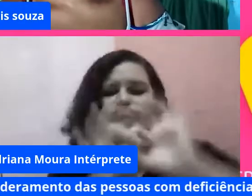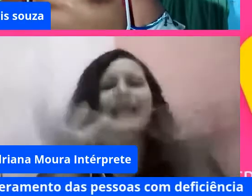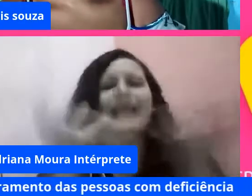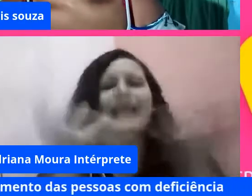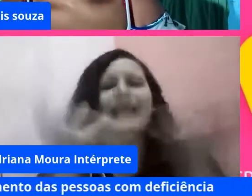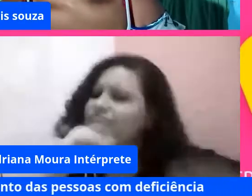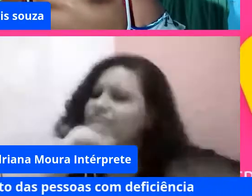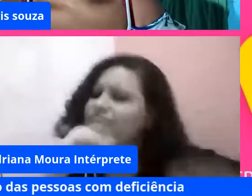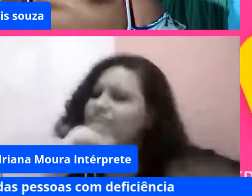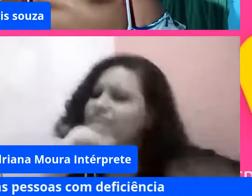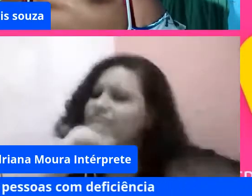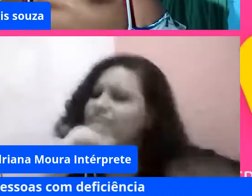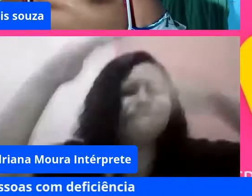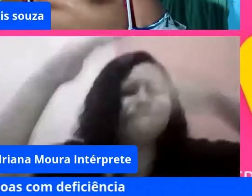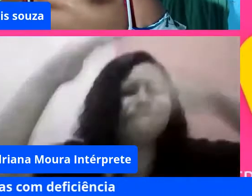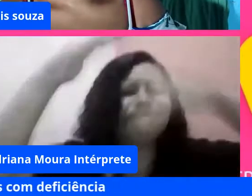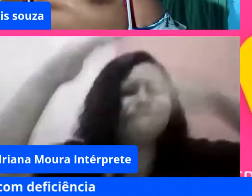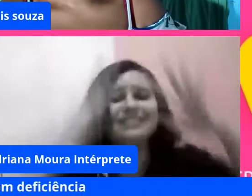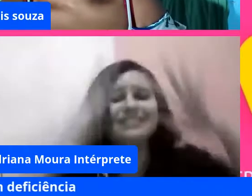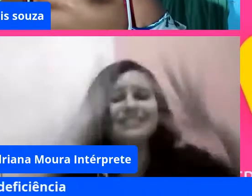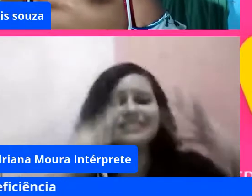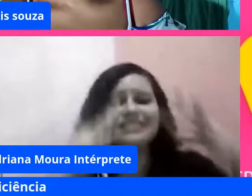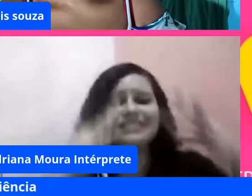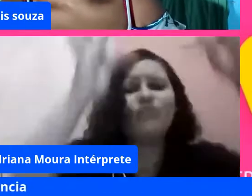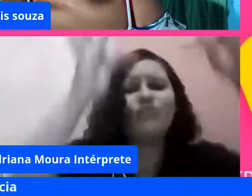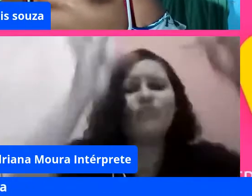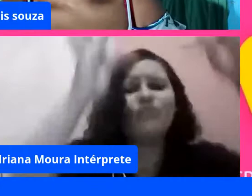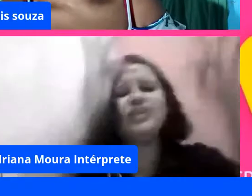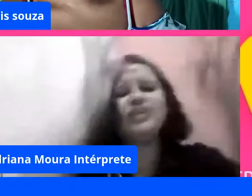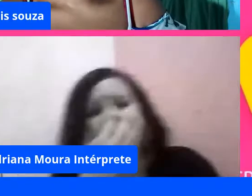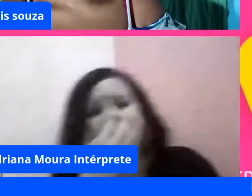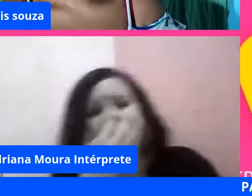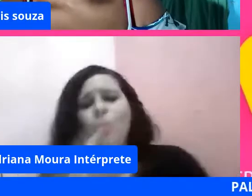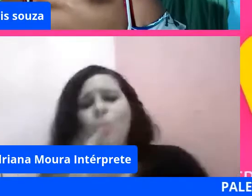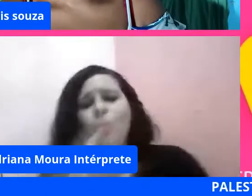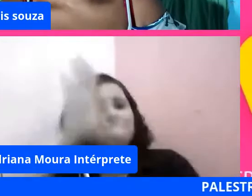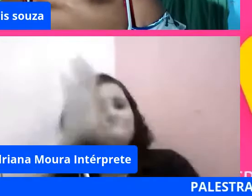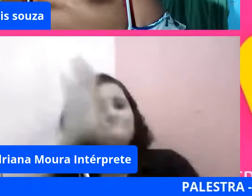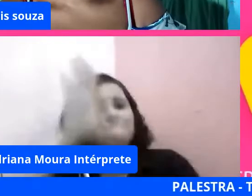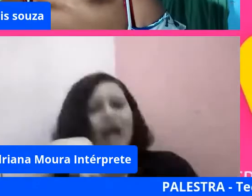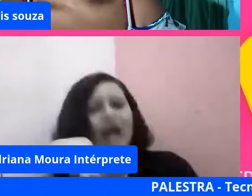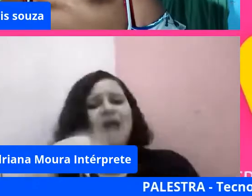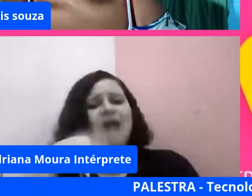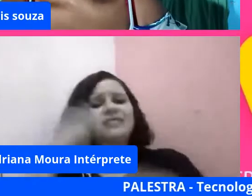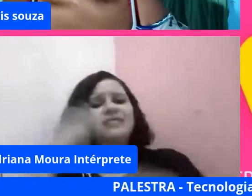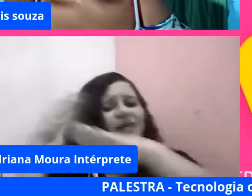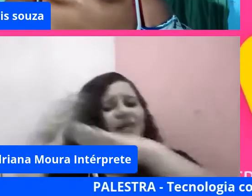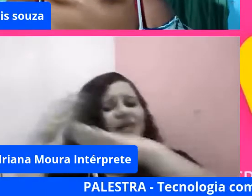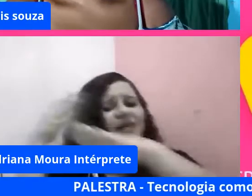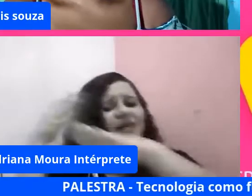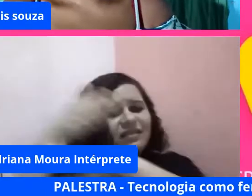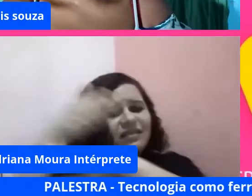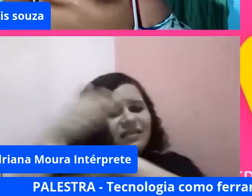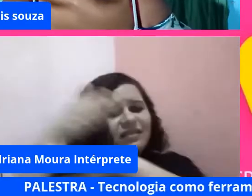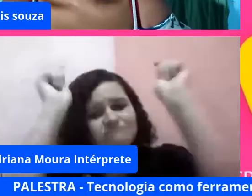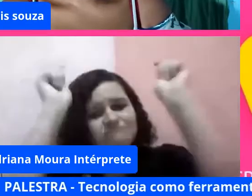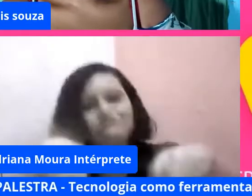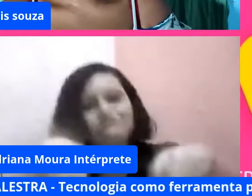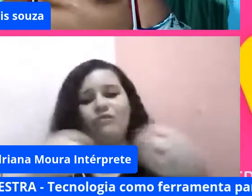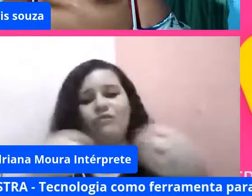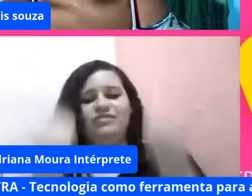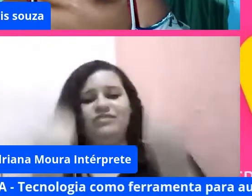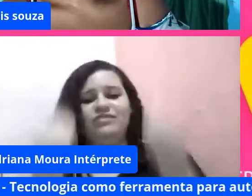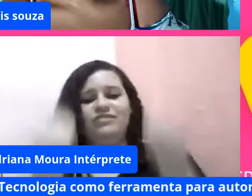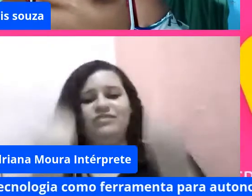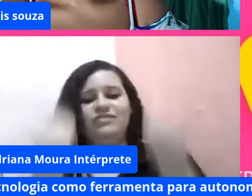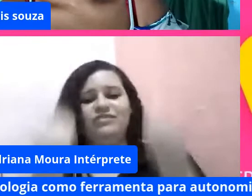baratas, que sejam mais acessíveis, e eu acho que aí a gente, né, pode pensar em ter, né, um país que, de